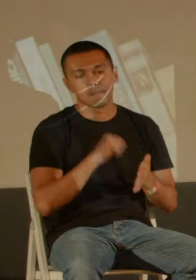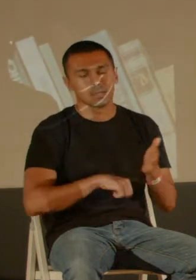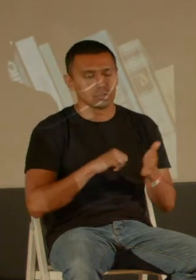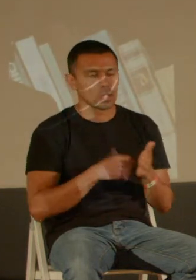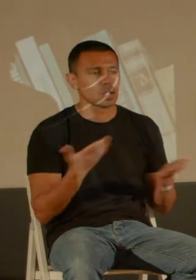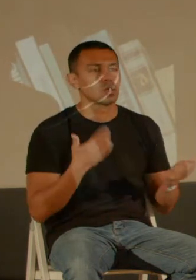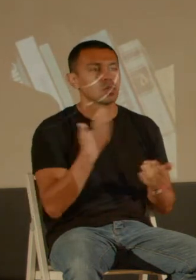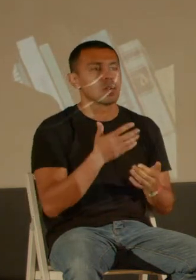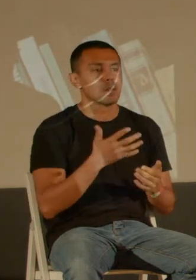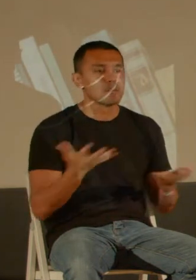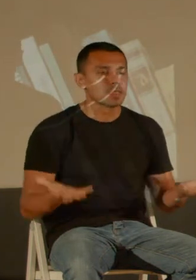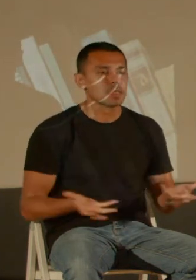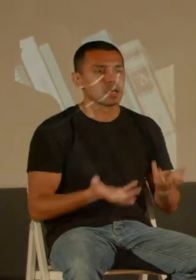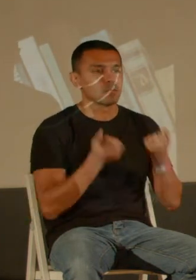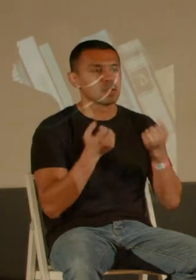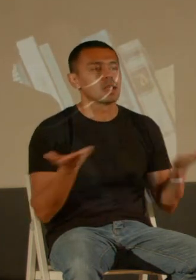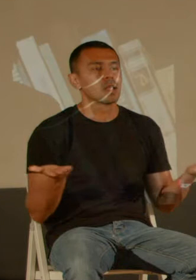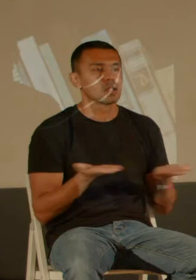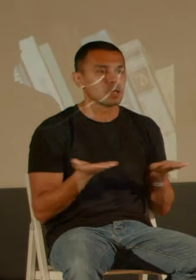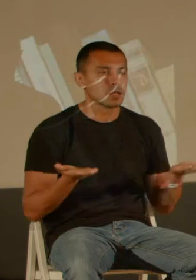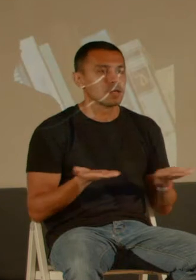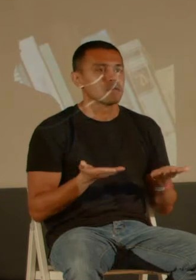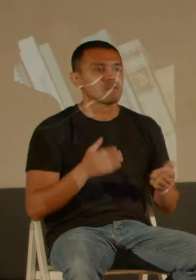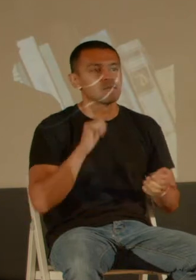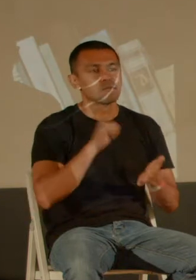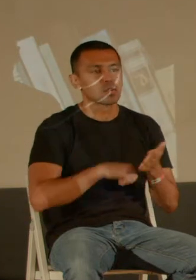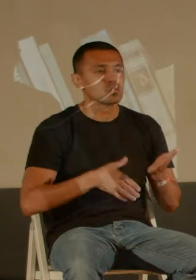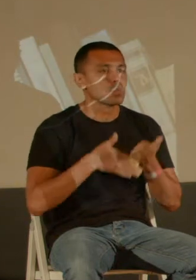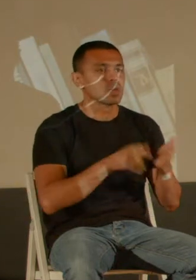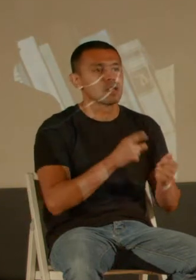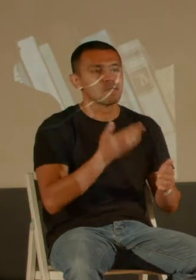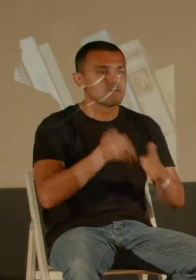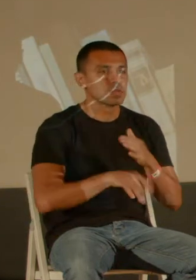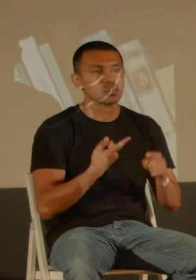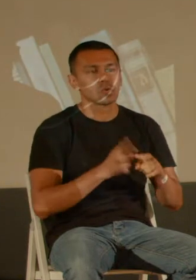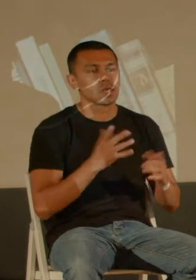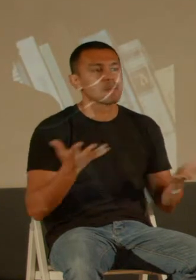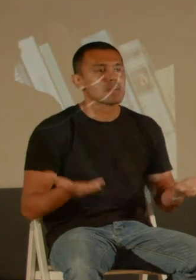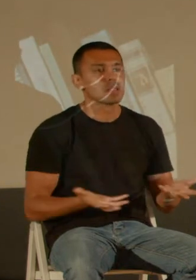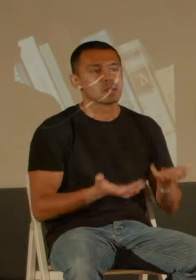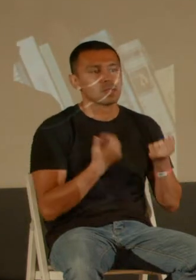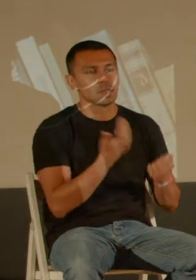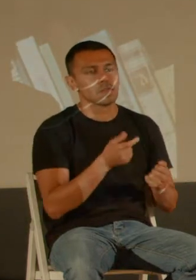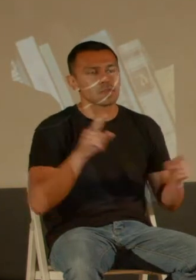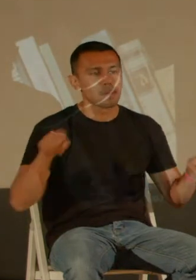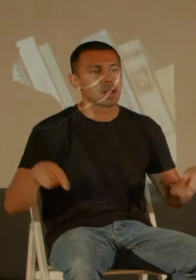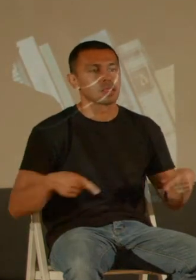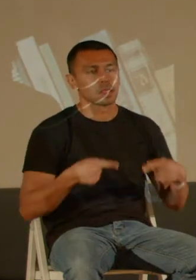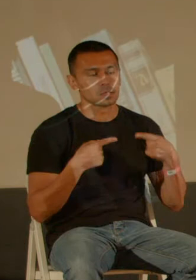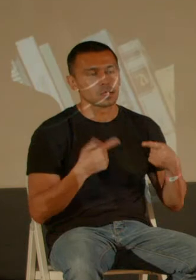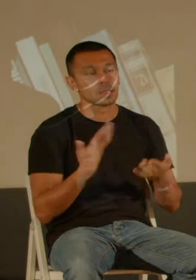причина, які його підтримували, які фактори допомогли їй вийти з того, і які підтримували її в